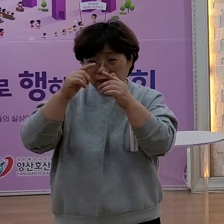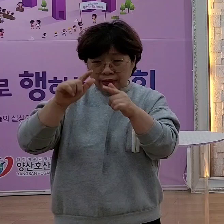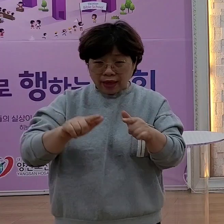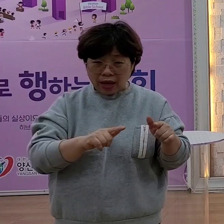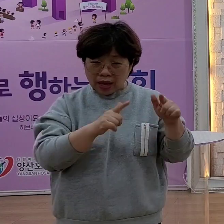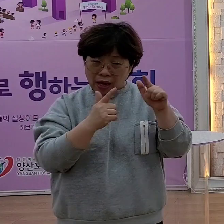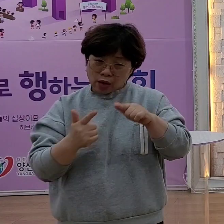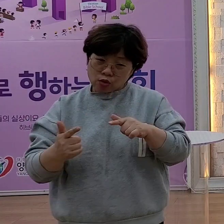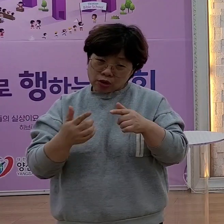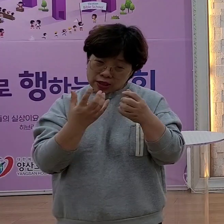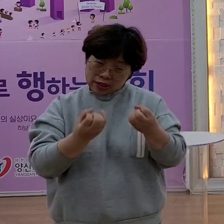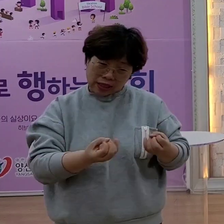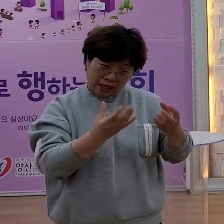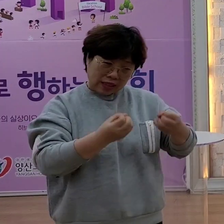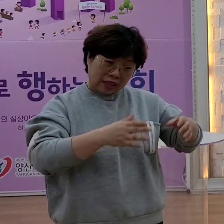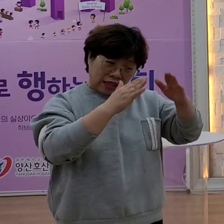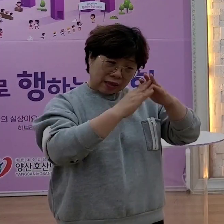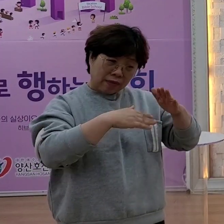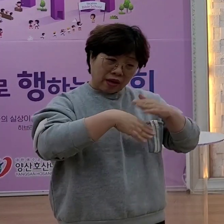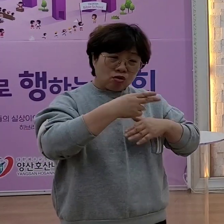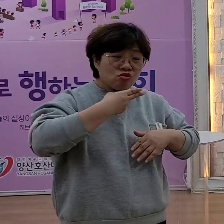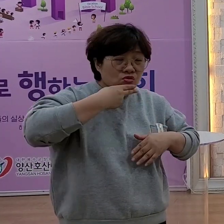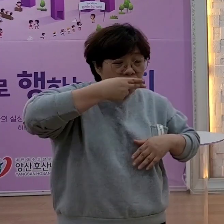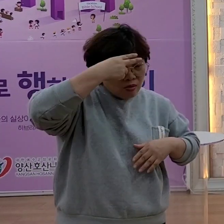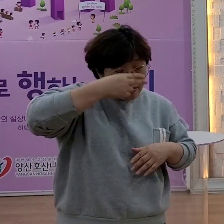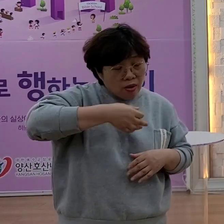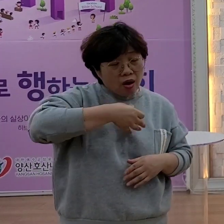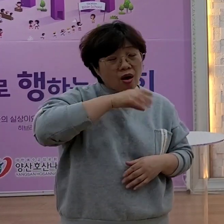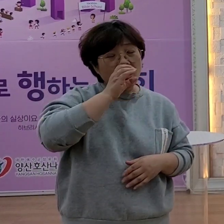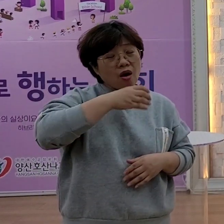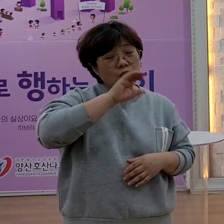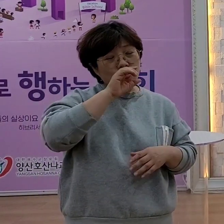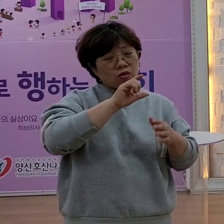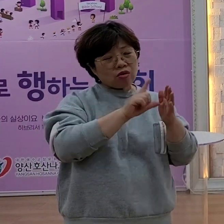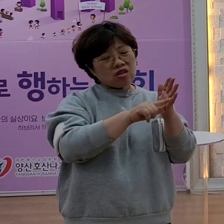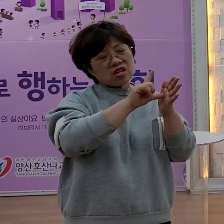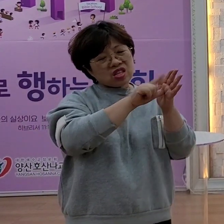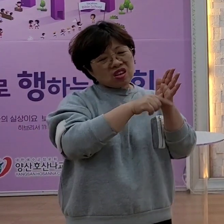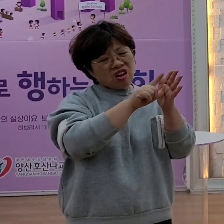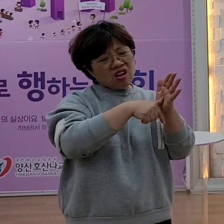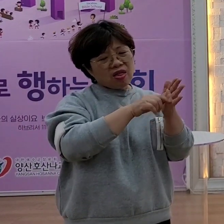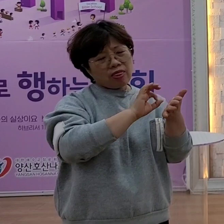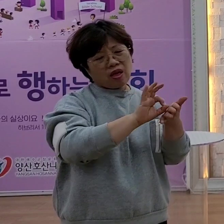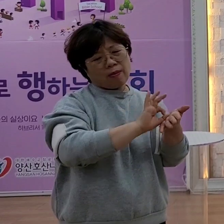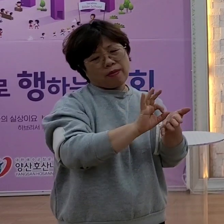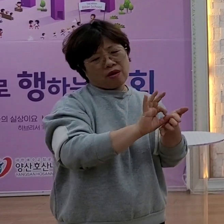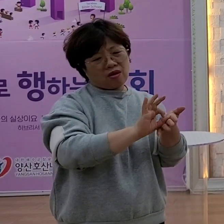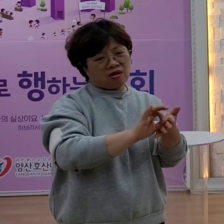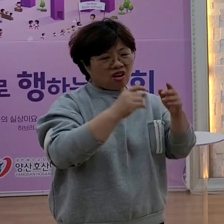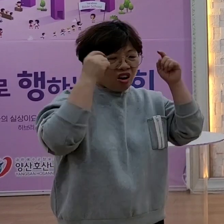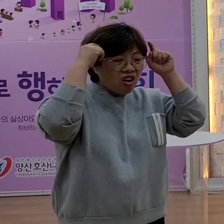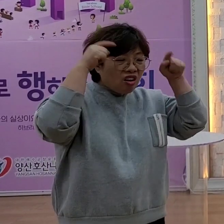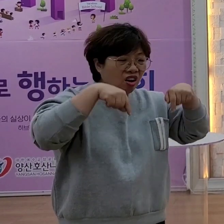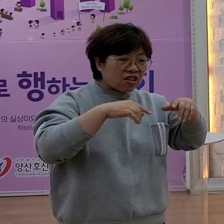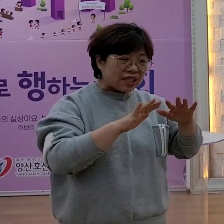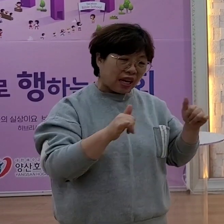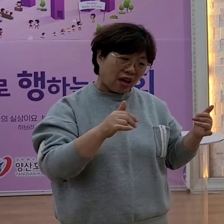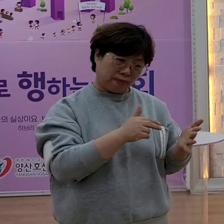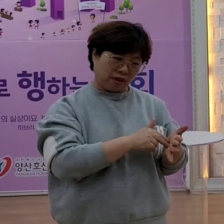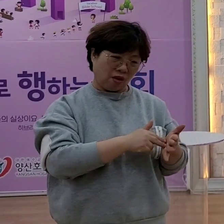이것을 잔치집에 가서 술이나 먹고 또 세월을 낭비하면 이 어리석은 자라는